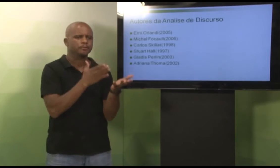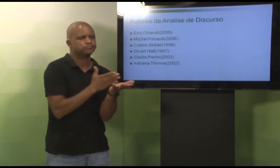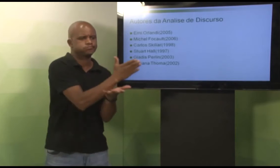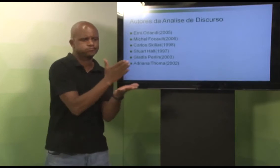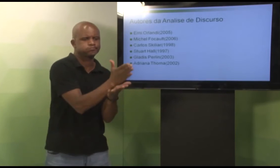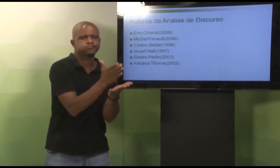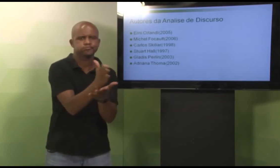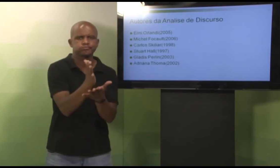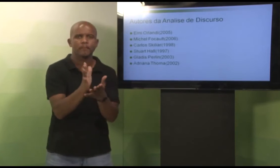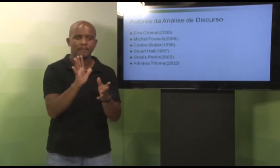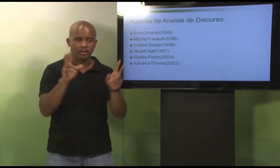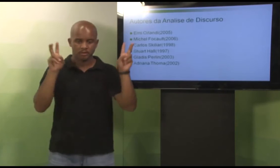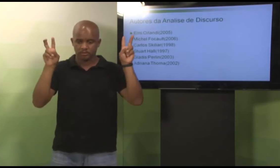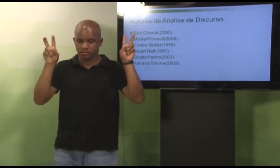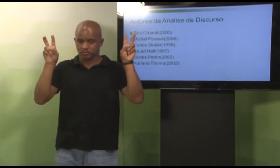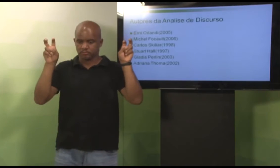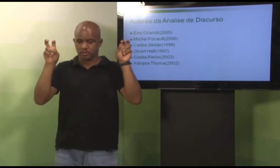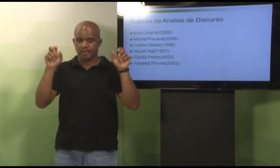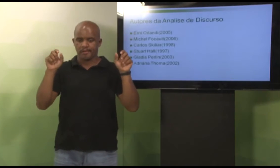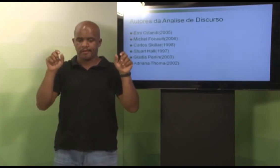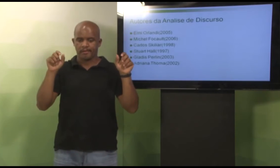análise do discurso, cada um com seu enfoque,